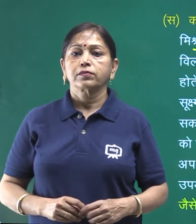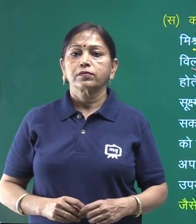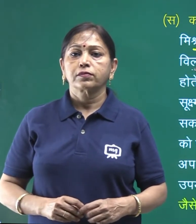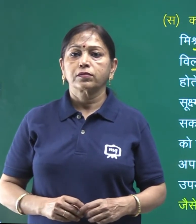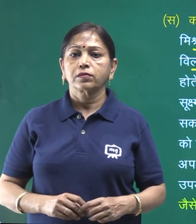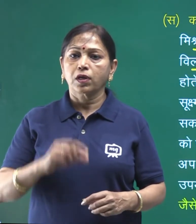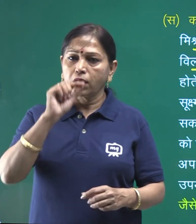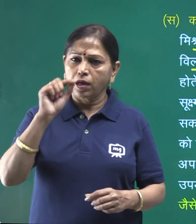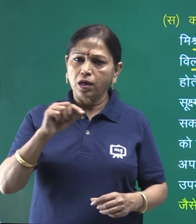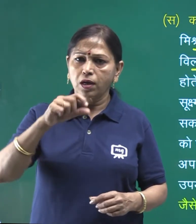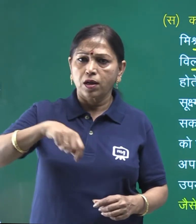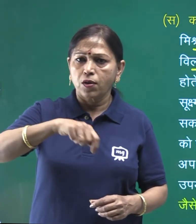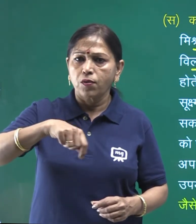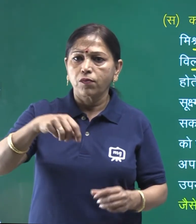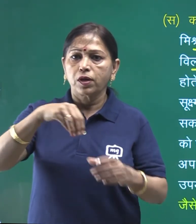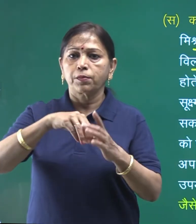कण विलयन में